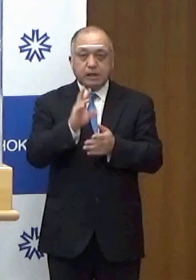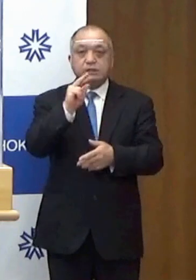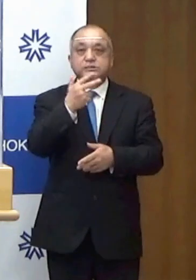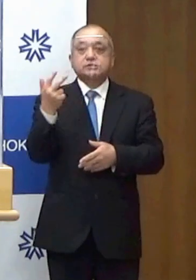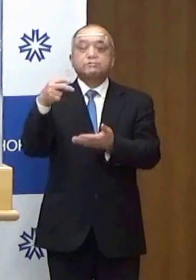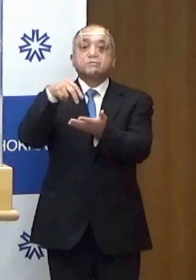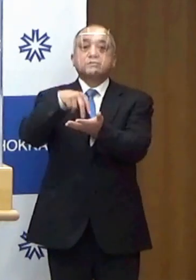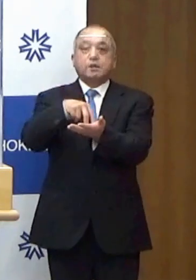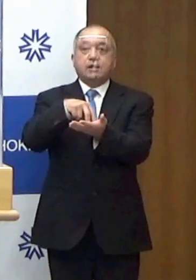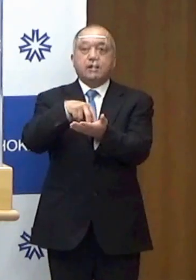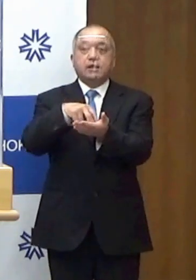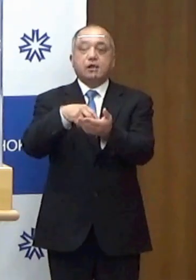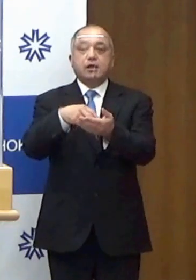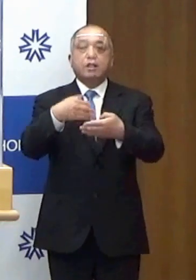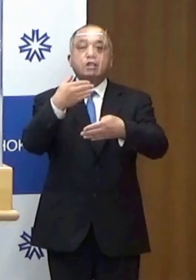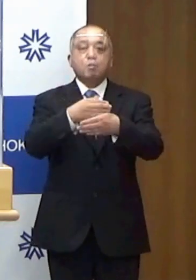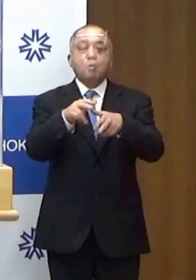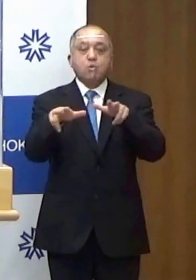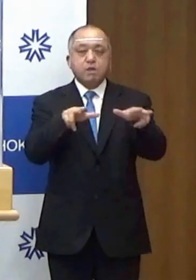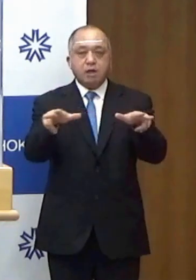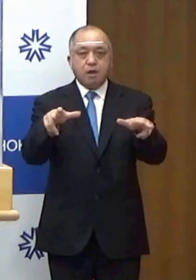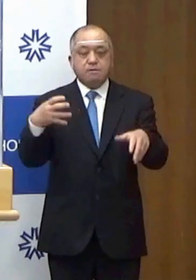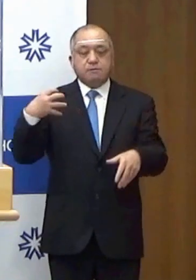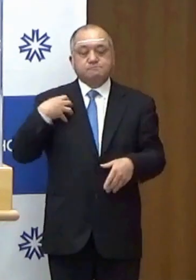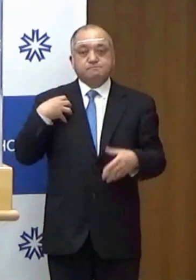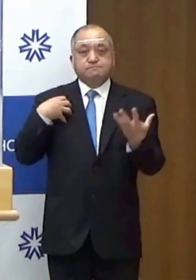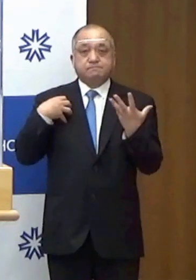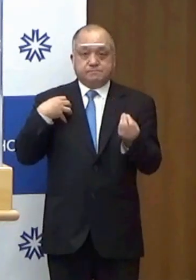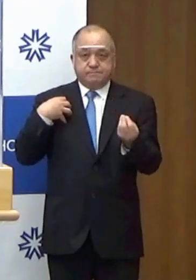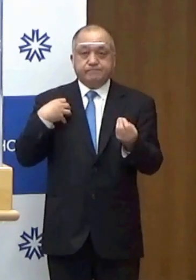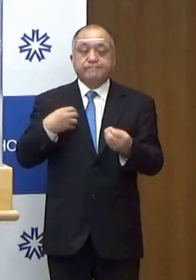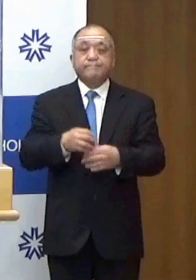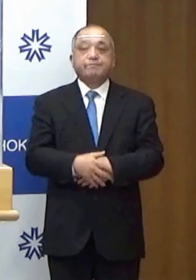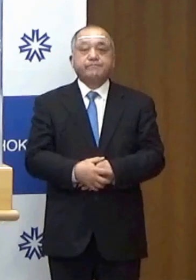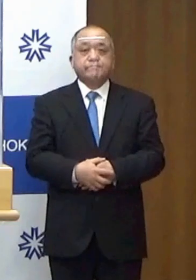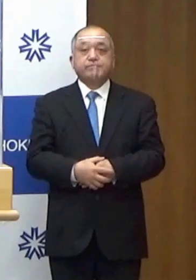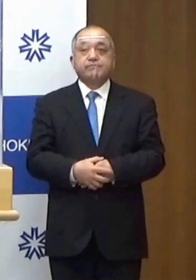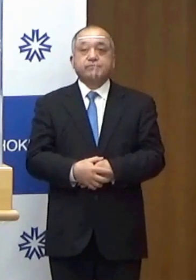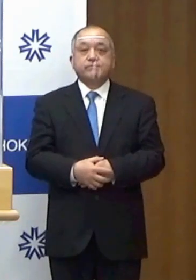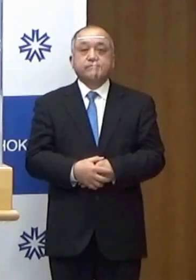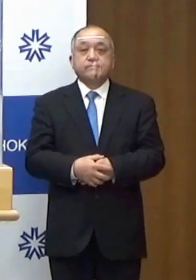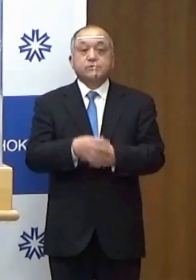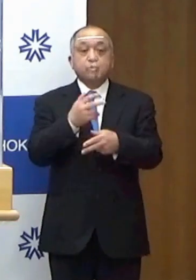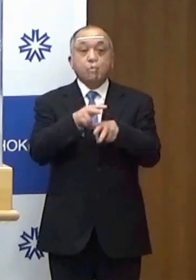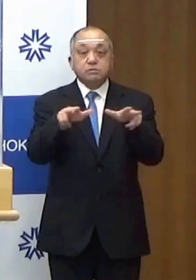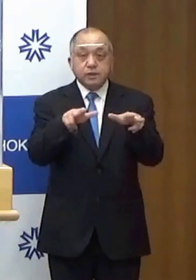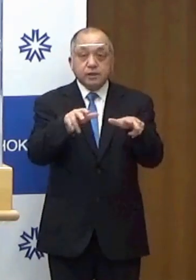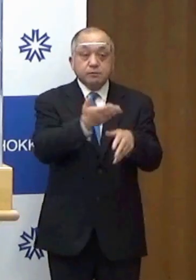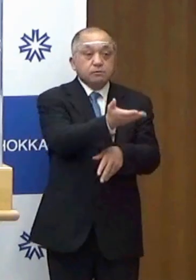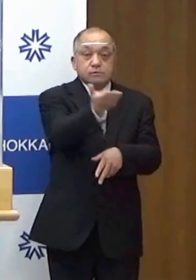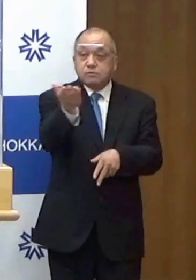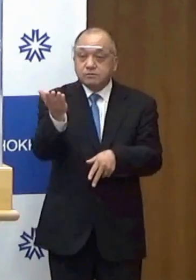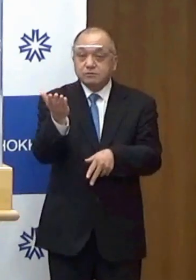として、道政を担わせていただくこととなりました。道政記者クラブの